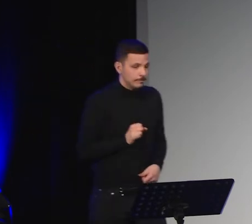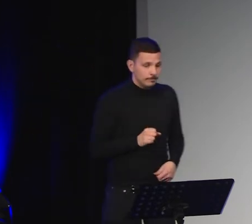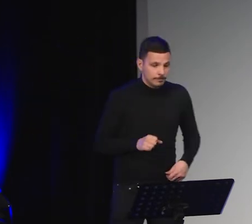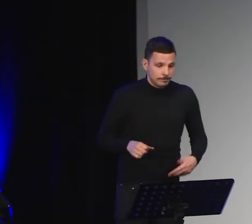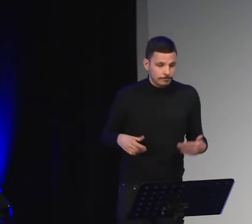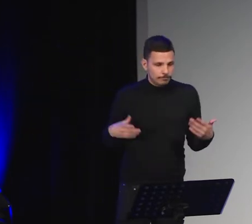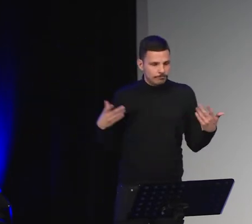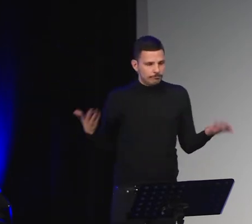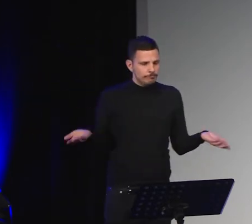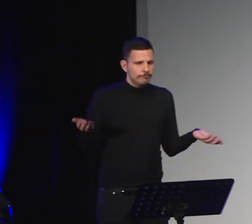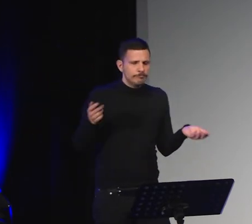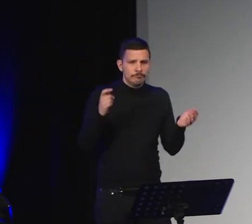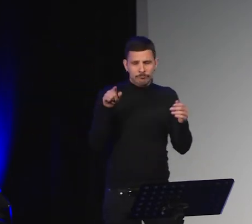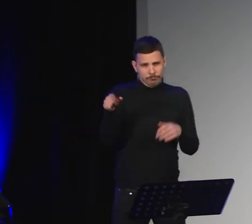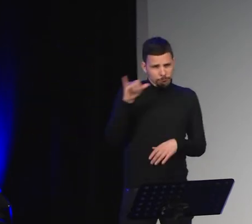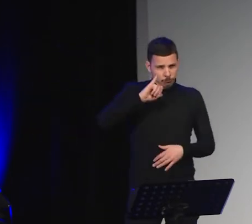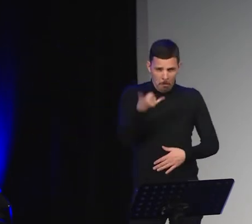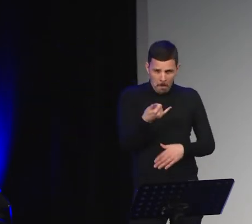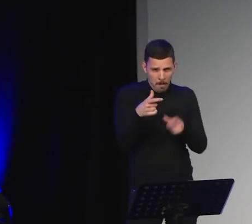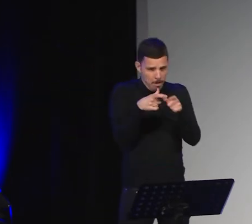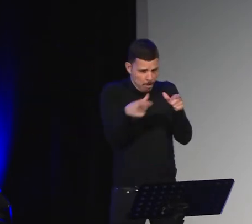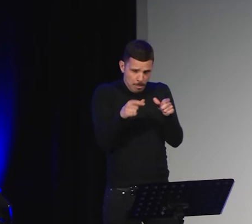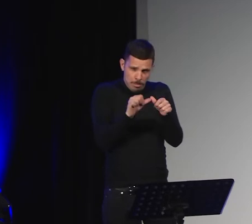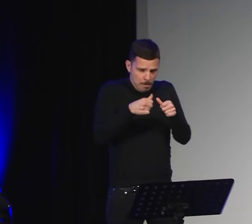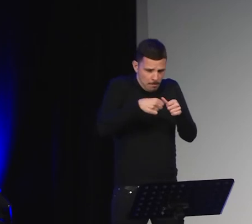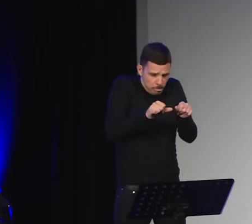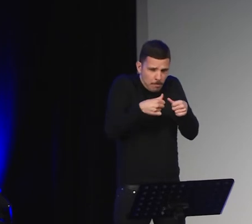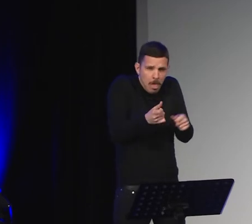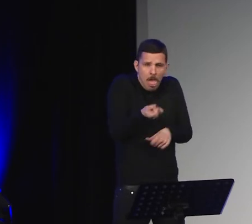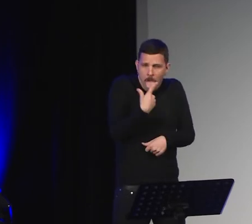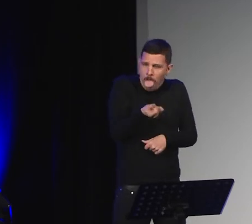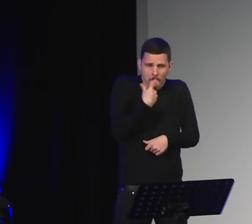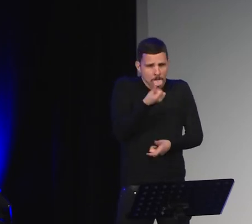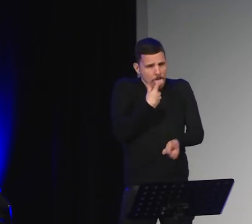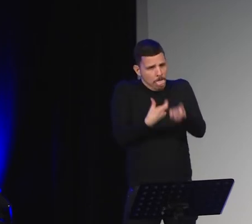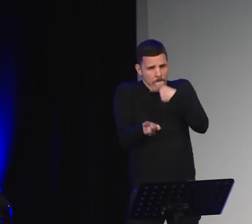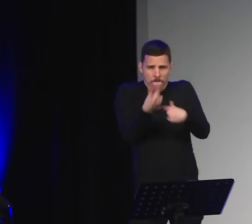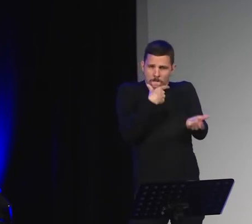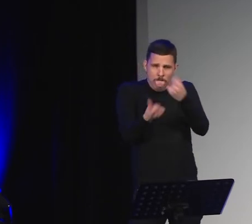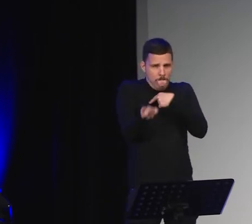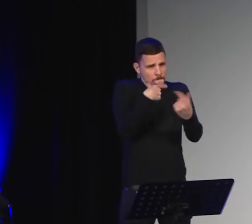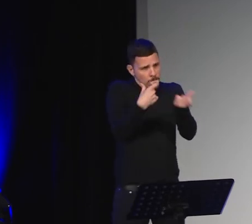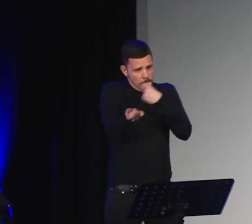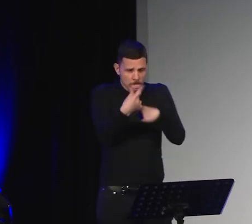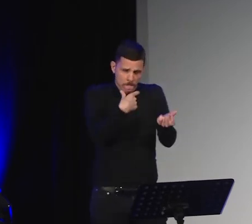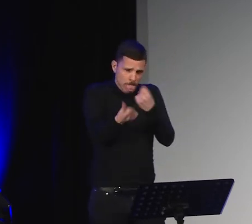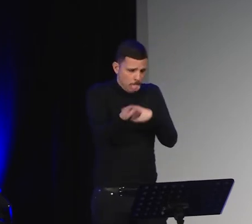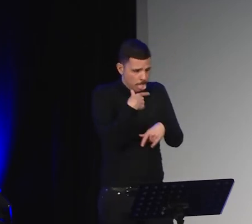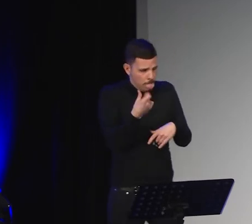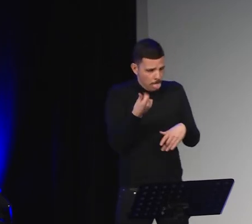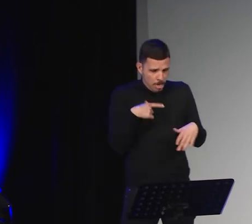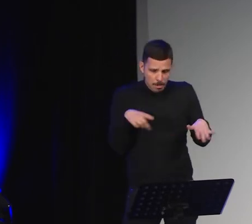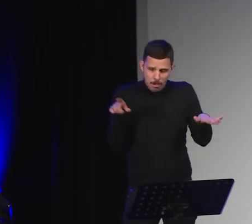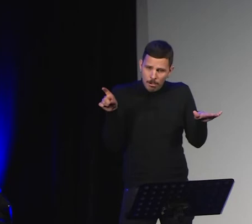tout, des comètes, des maladies au microscope, des célébrités russes. Il photographia sa chambre,